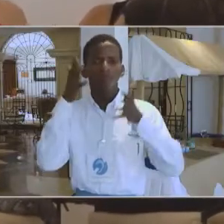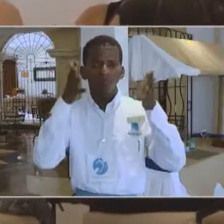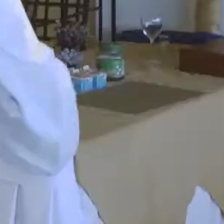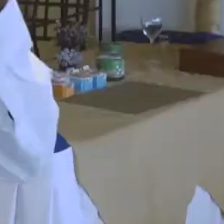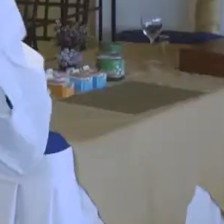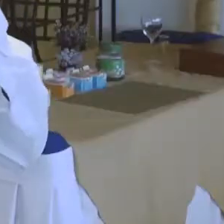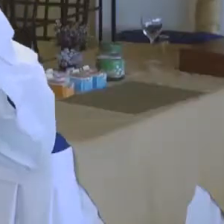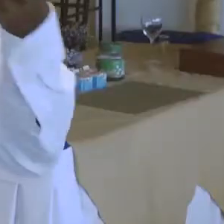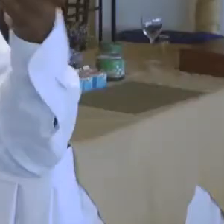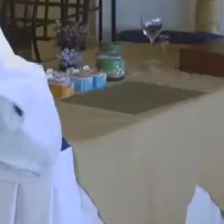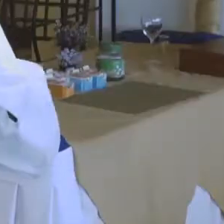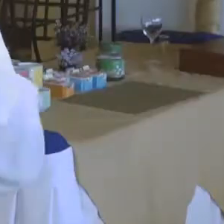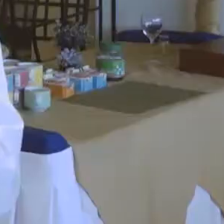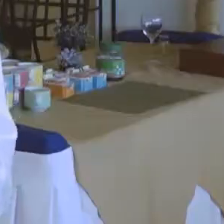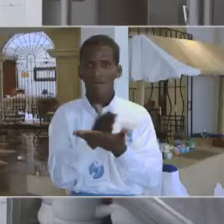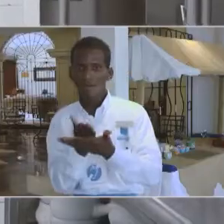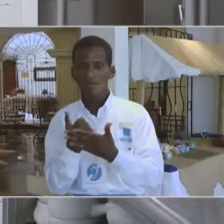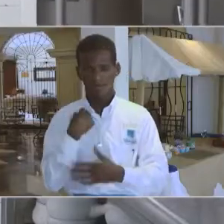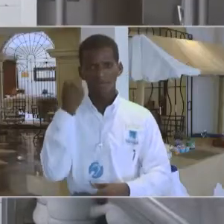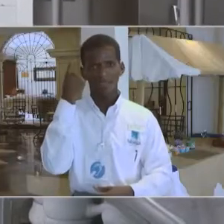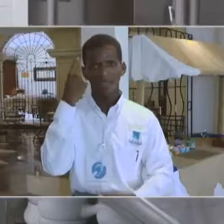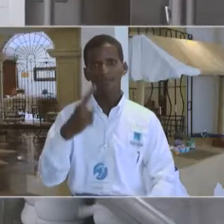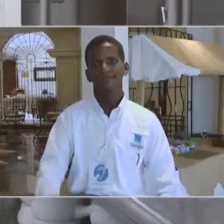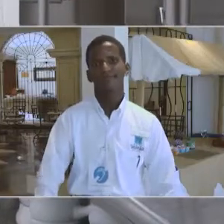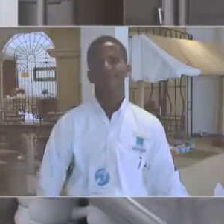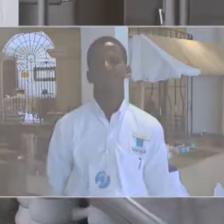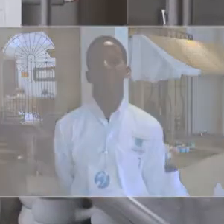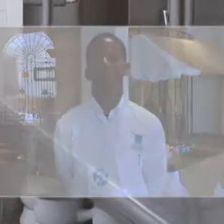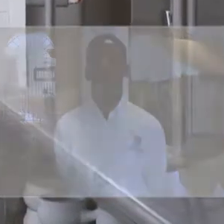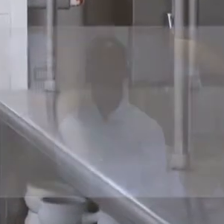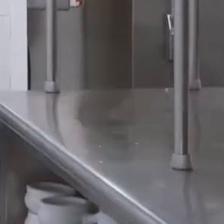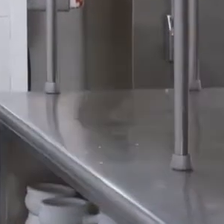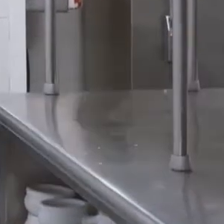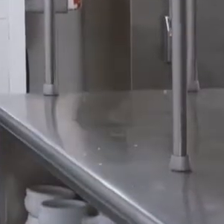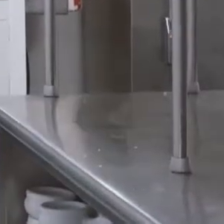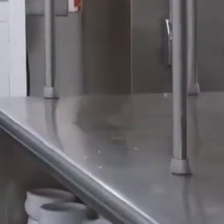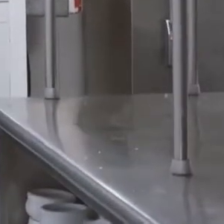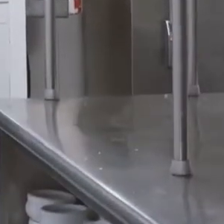escribir, el que puedan utilizar señas, cualquiera de las dos podemos hacer.